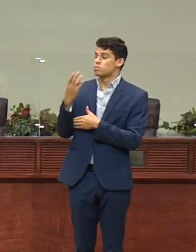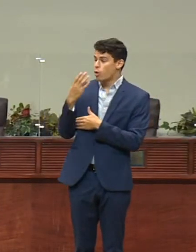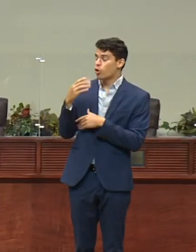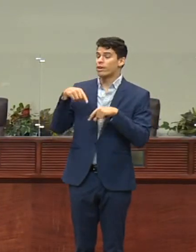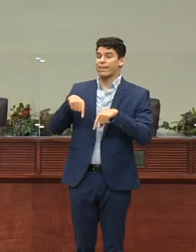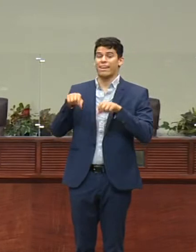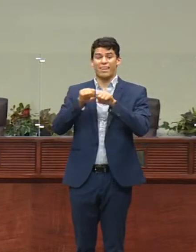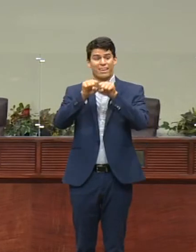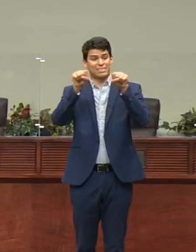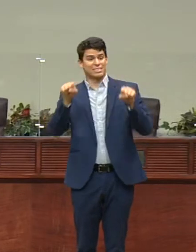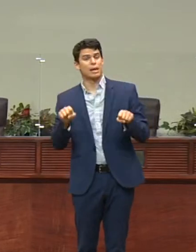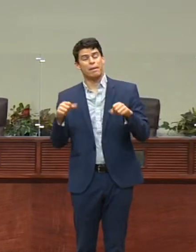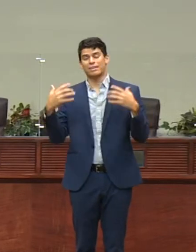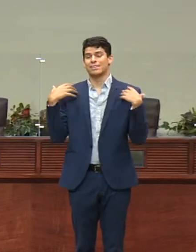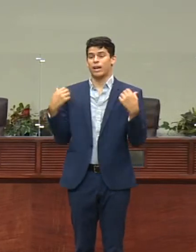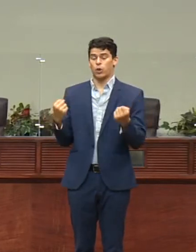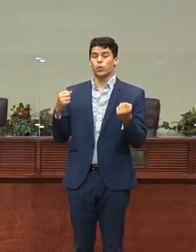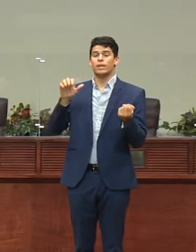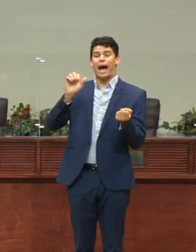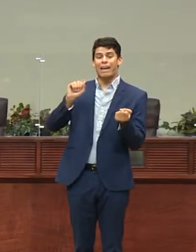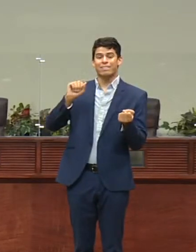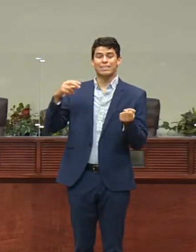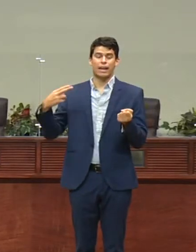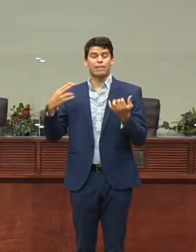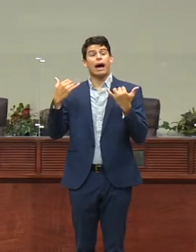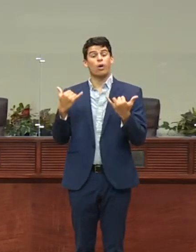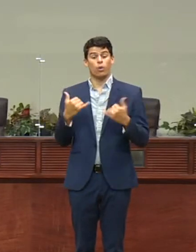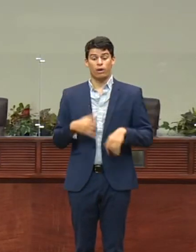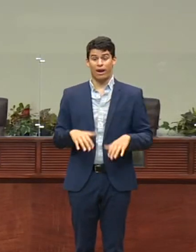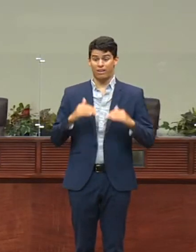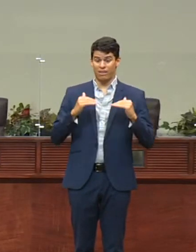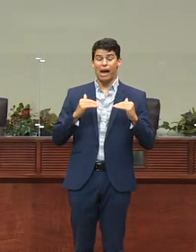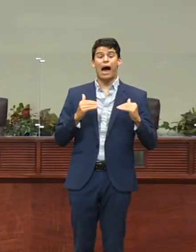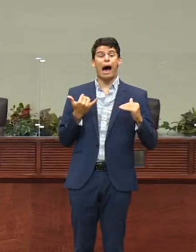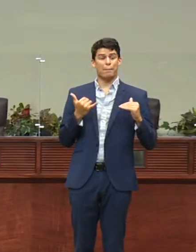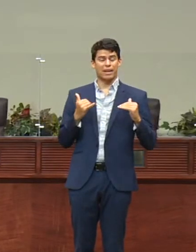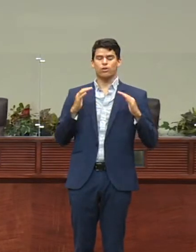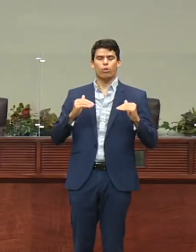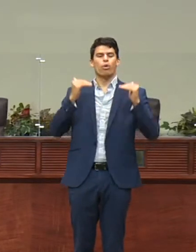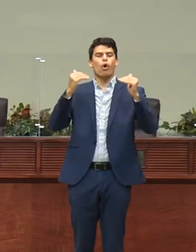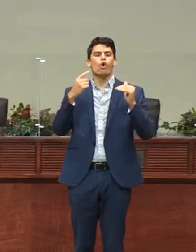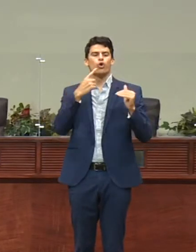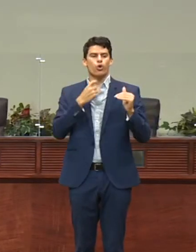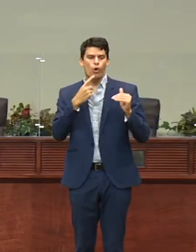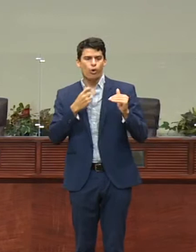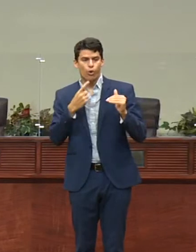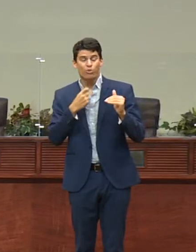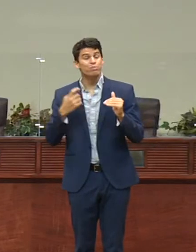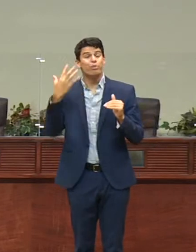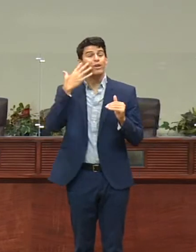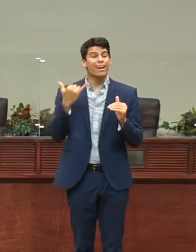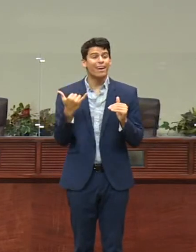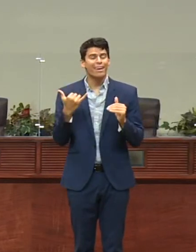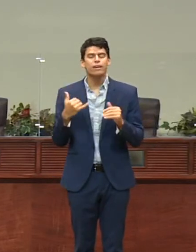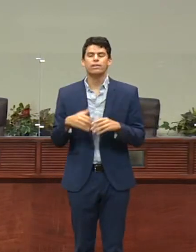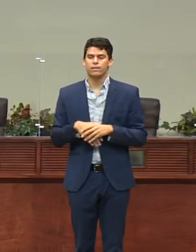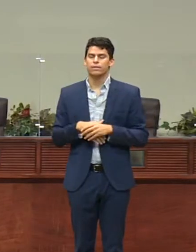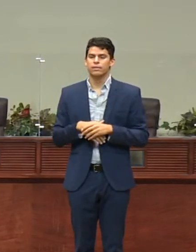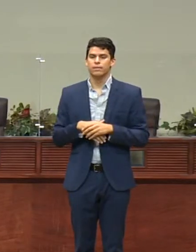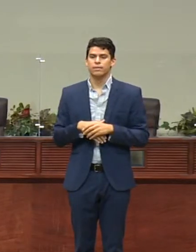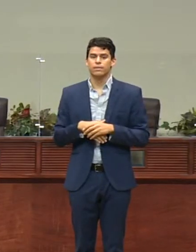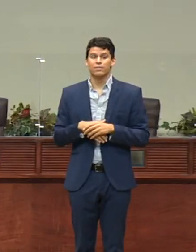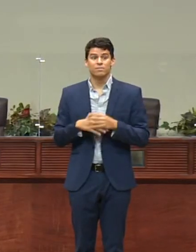salud AdventHealth se ha movido a tu nivel rojo. La razón de esto es porque continuamos viendo un